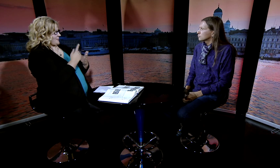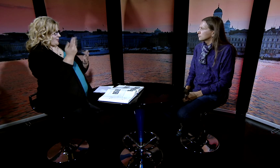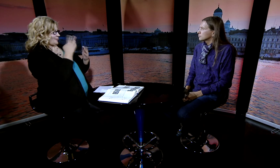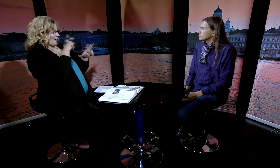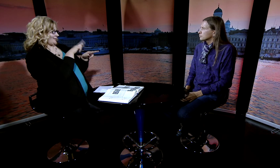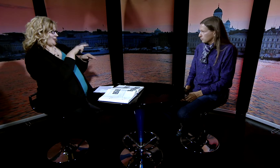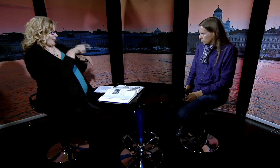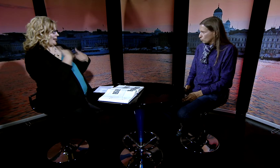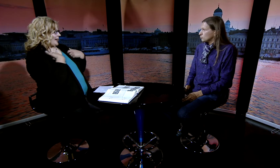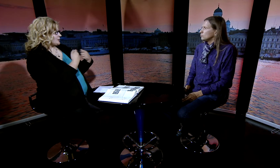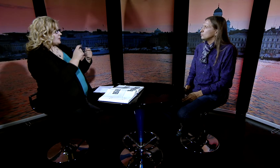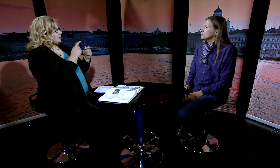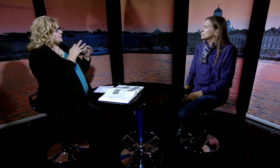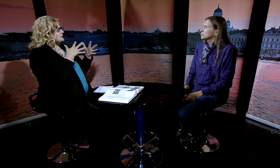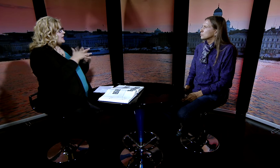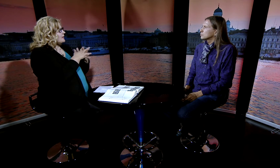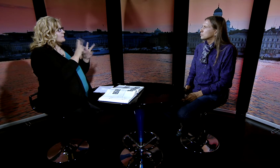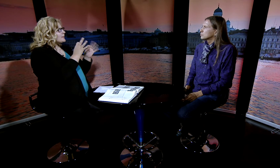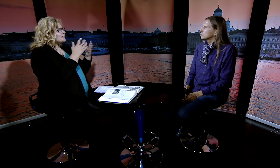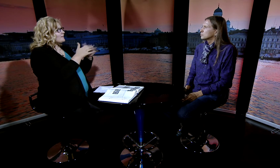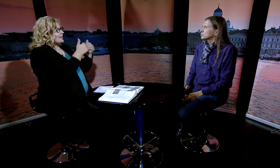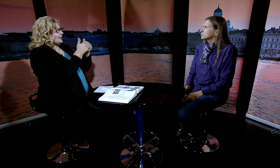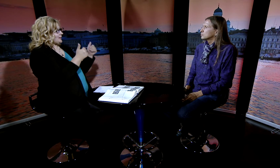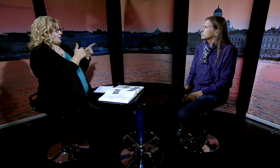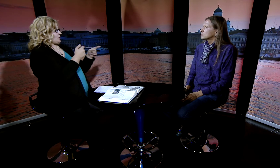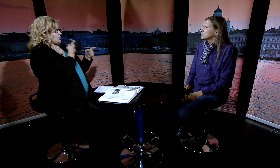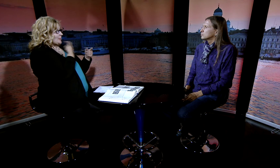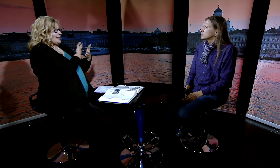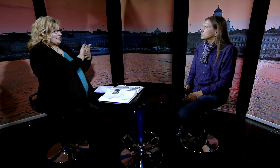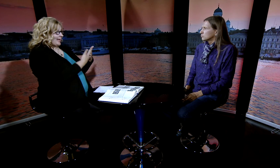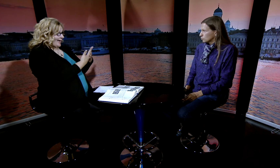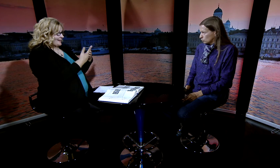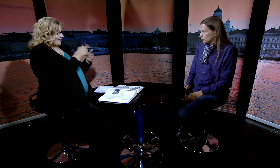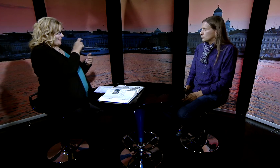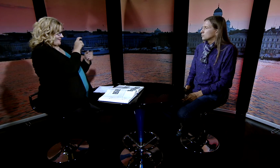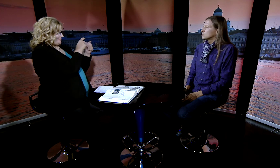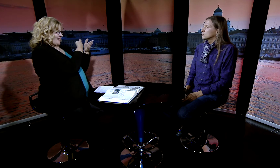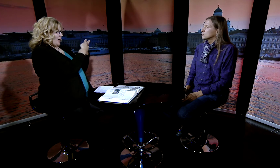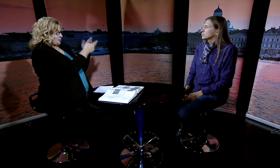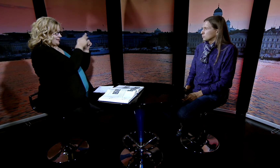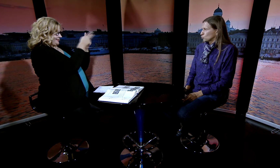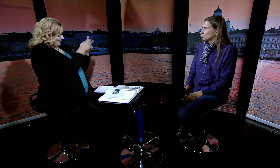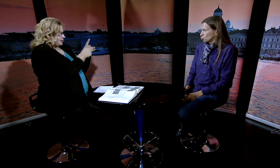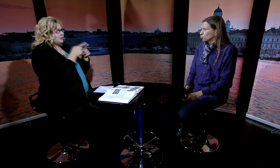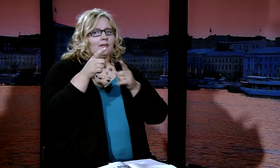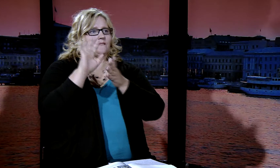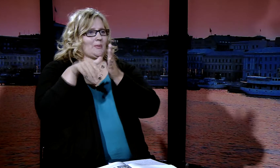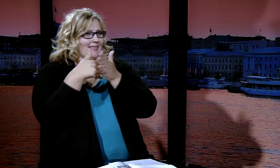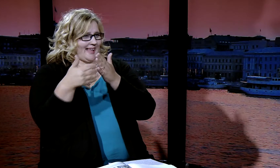Mielenkiintoista. Tässähän ihan itsekin innostuu aiheesta. Viittomakieltä opettaessasi olet huomannut selkeästi viittomakielen